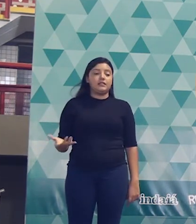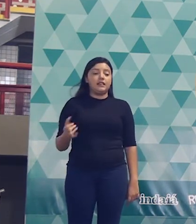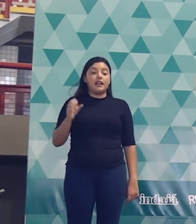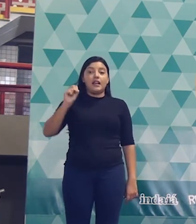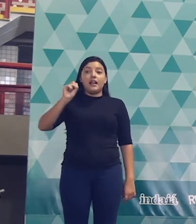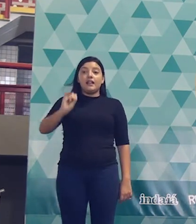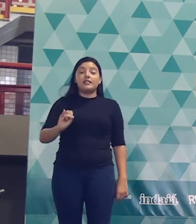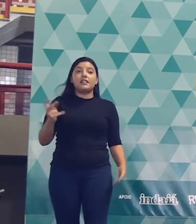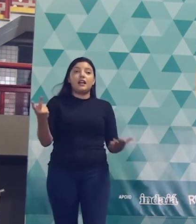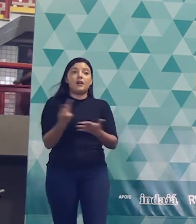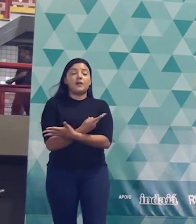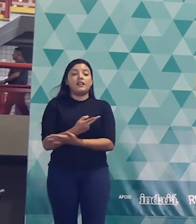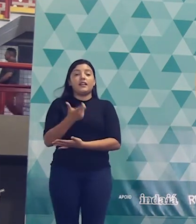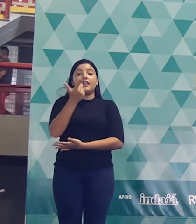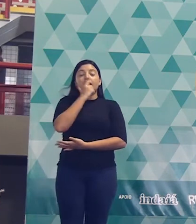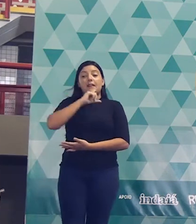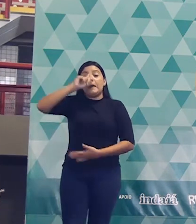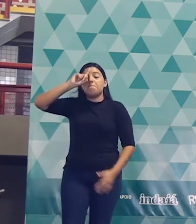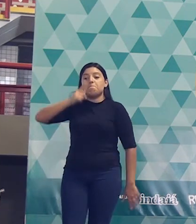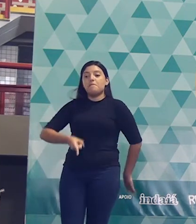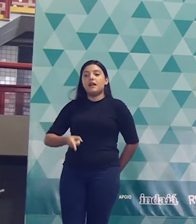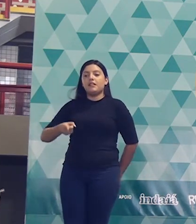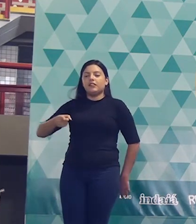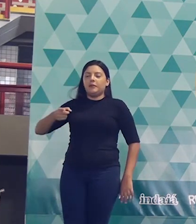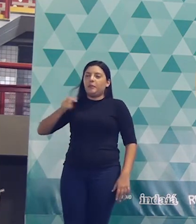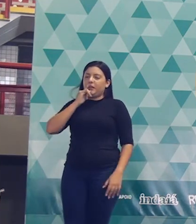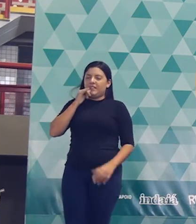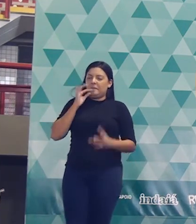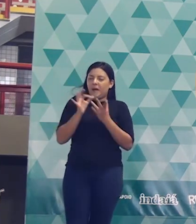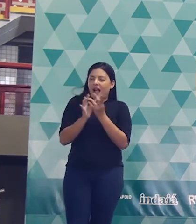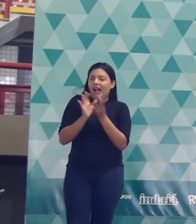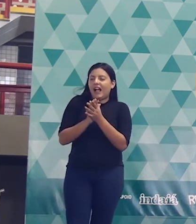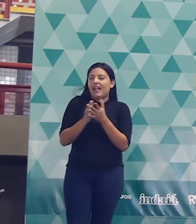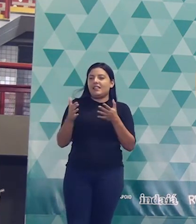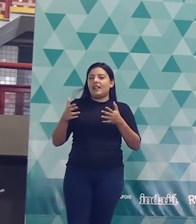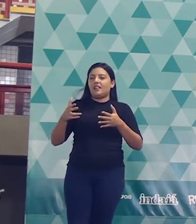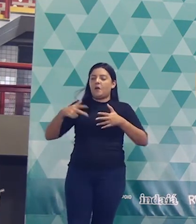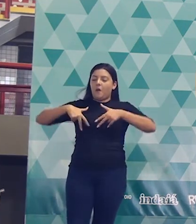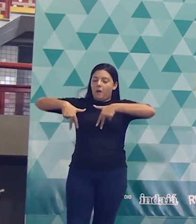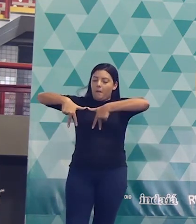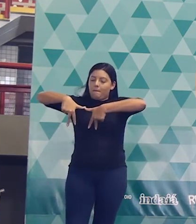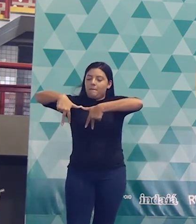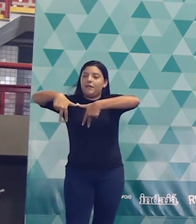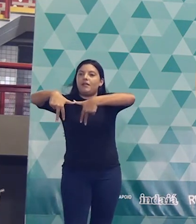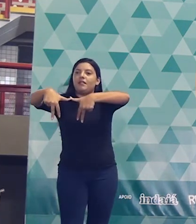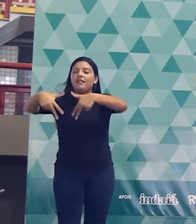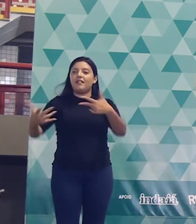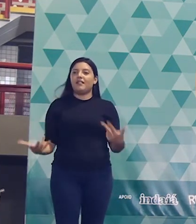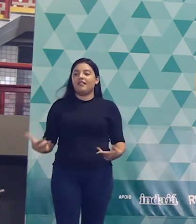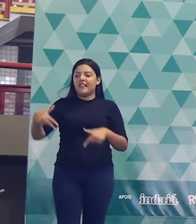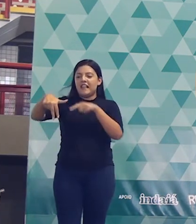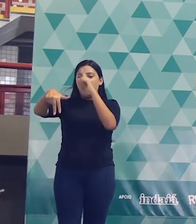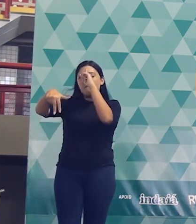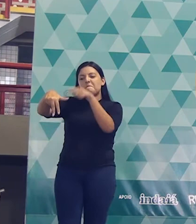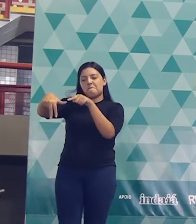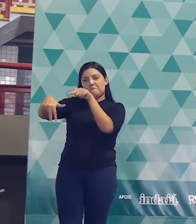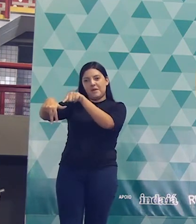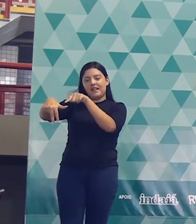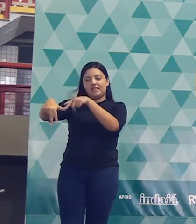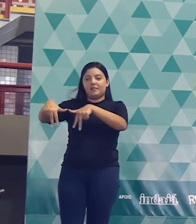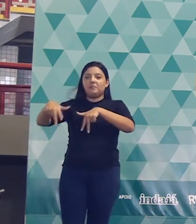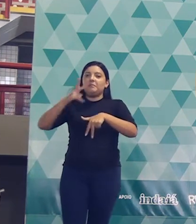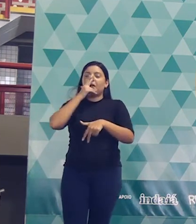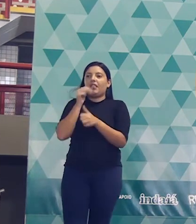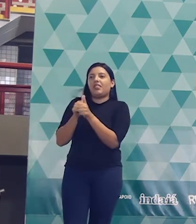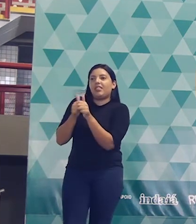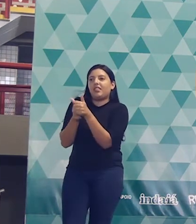atrás. Você quer saber quem é que manda na relação? É quem vai na frente, viu? Observe a partir de agora, certo? Quem vai na frente é quem manda, o outro